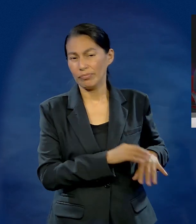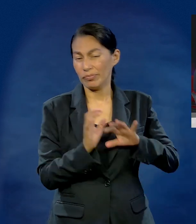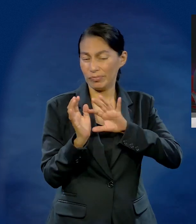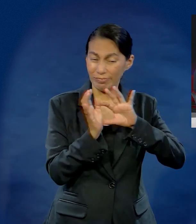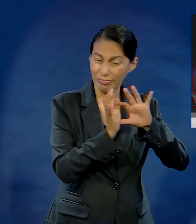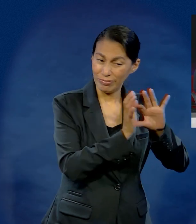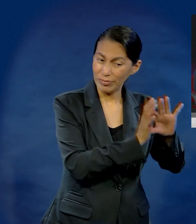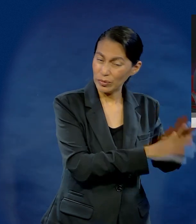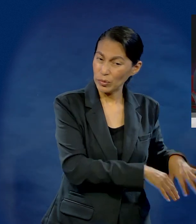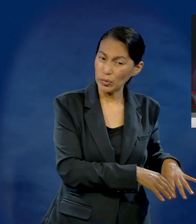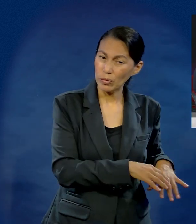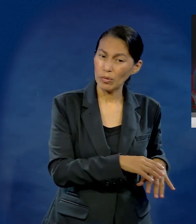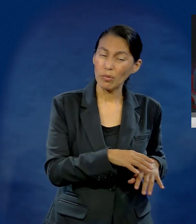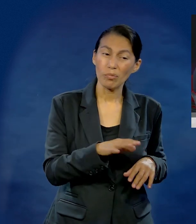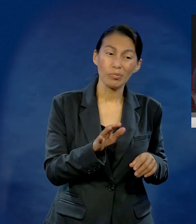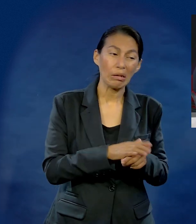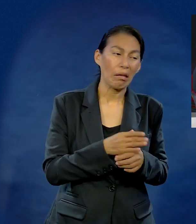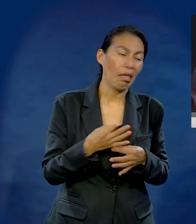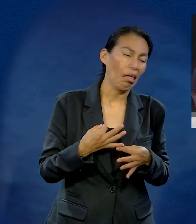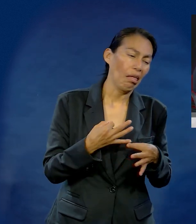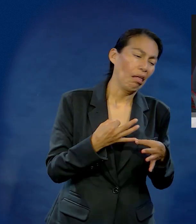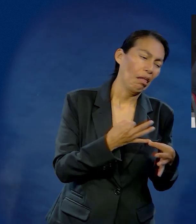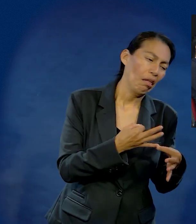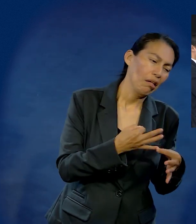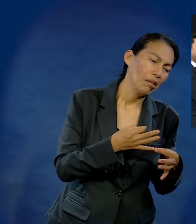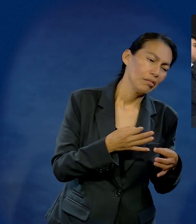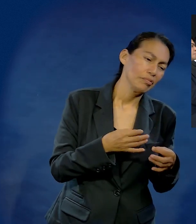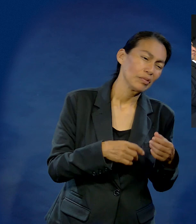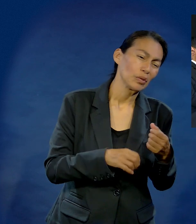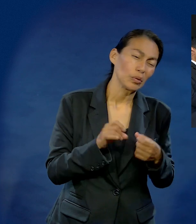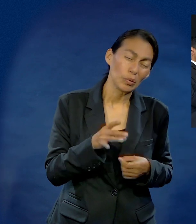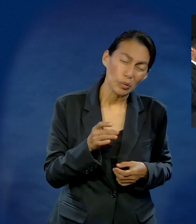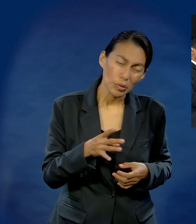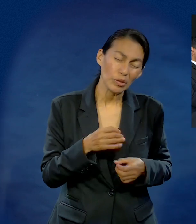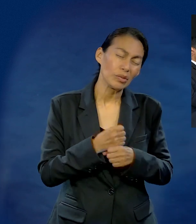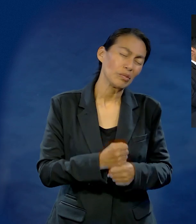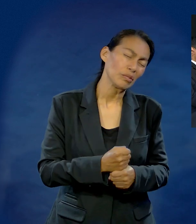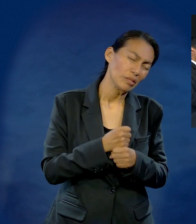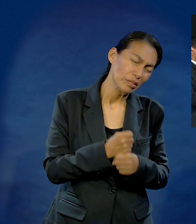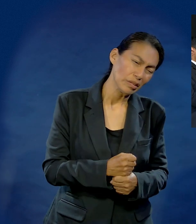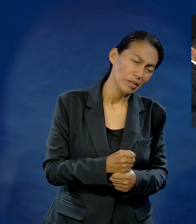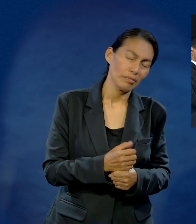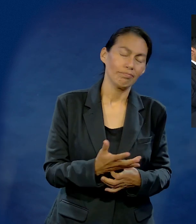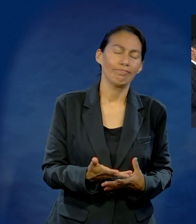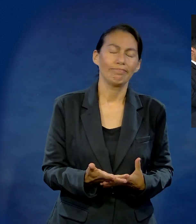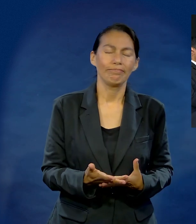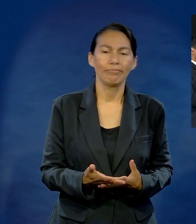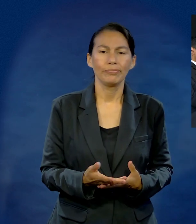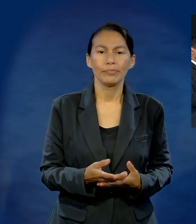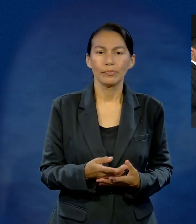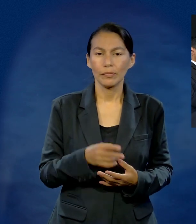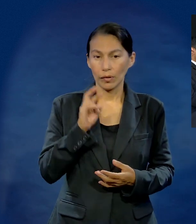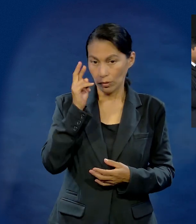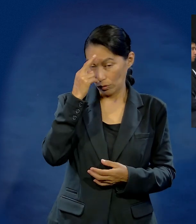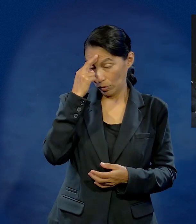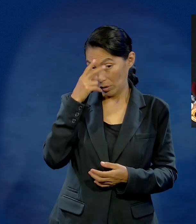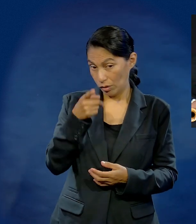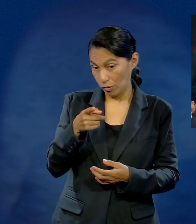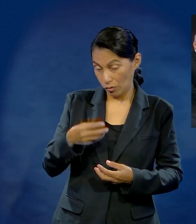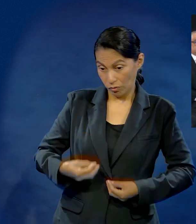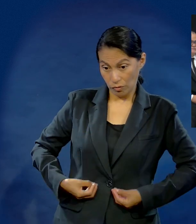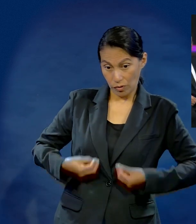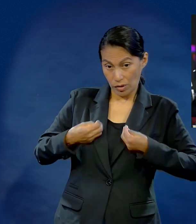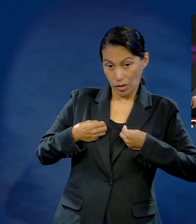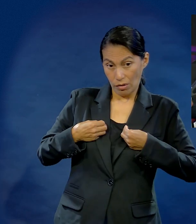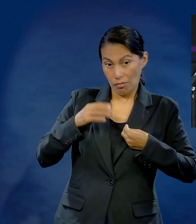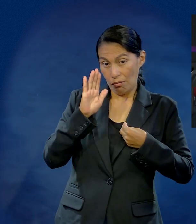arrastrando historias pasadas y trayéndolas al presente, arruinando nuestro futuro. Y siempre